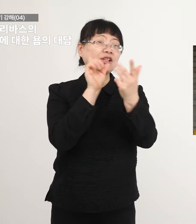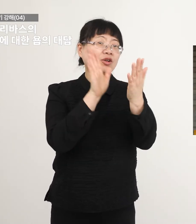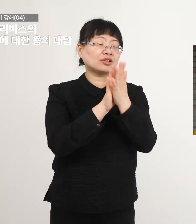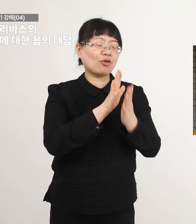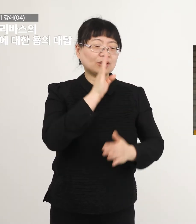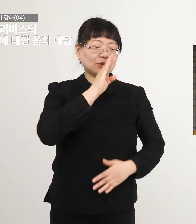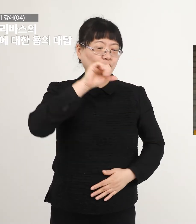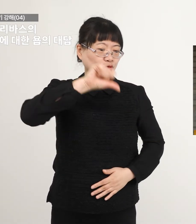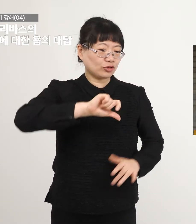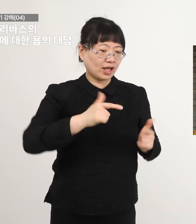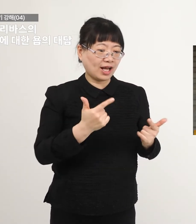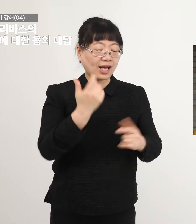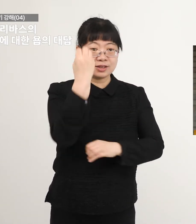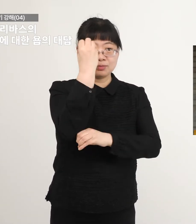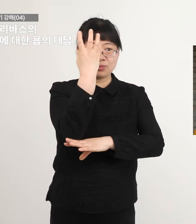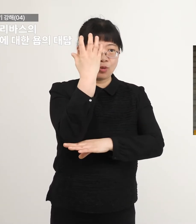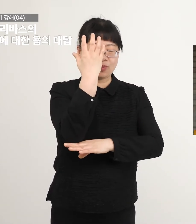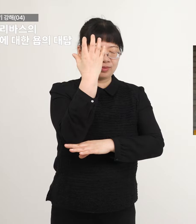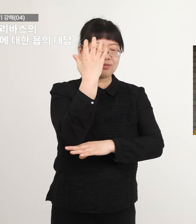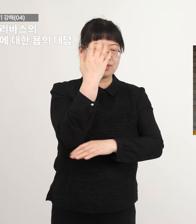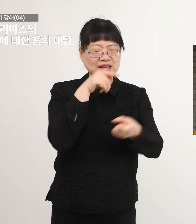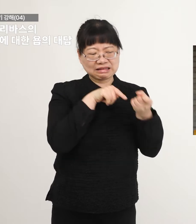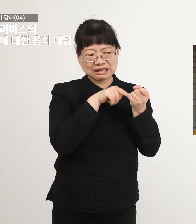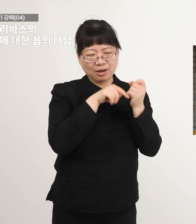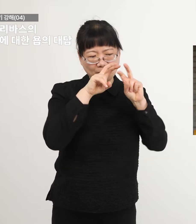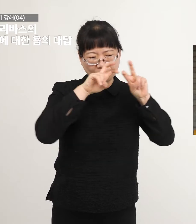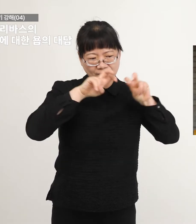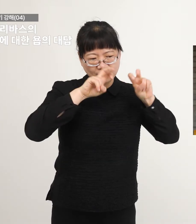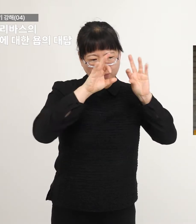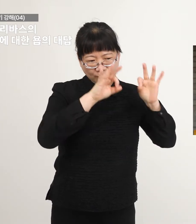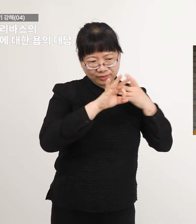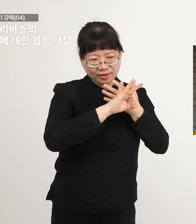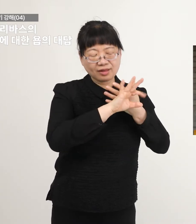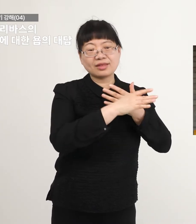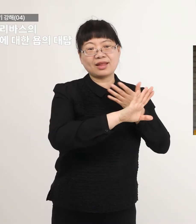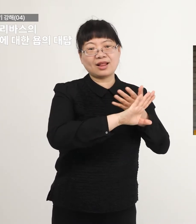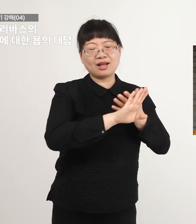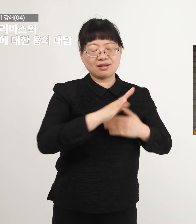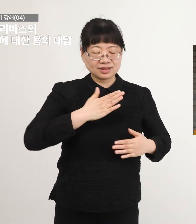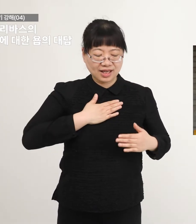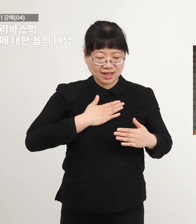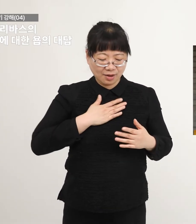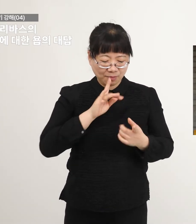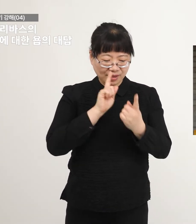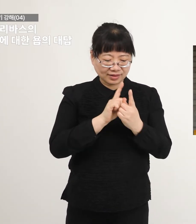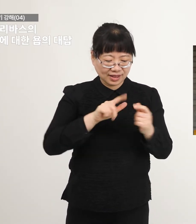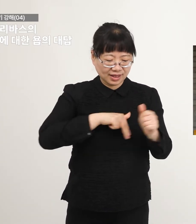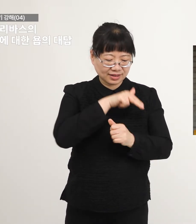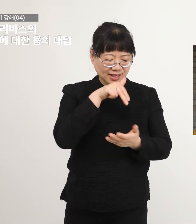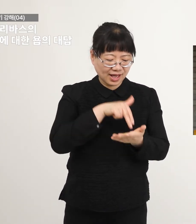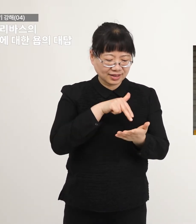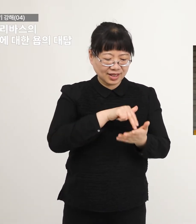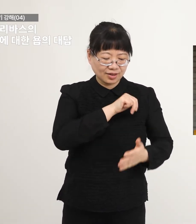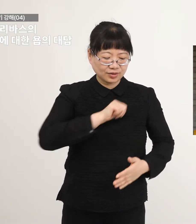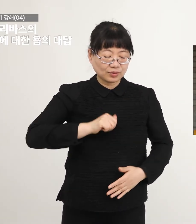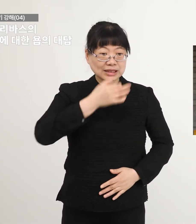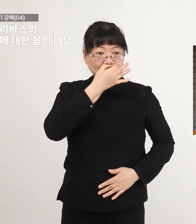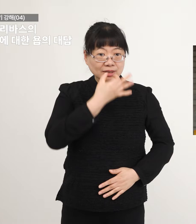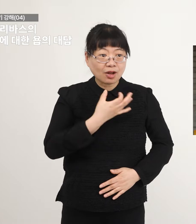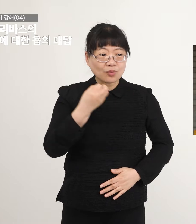다르죠. 자기 처지와 겪어진 상황에 대해서 너무 견디기가